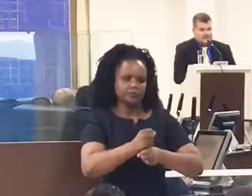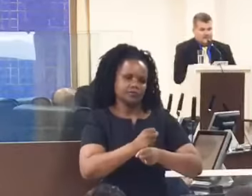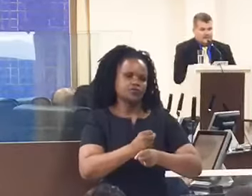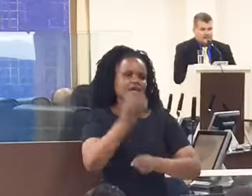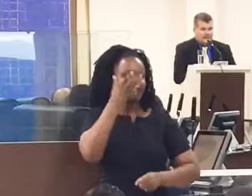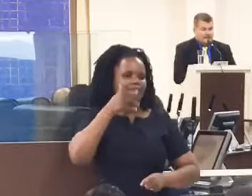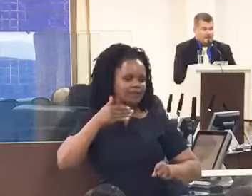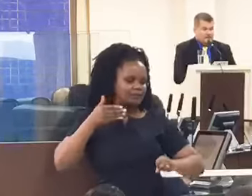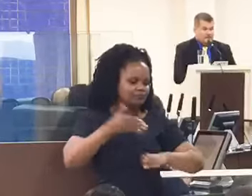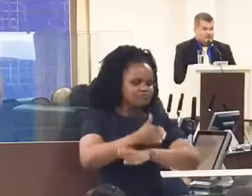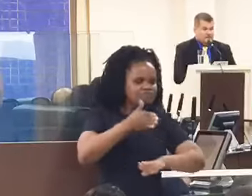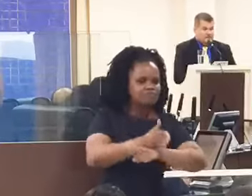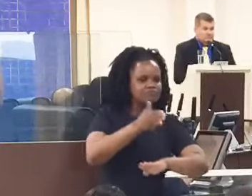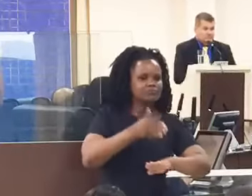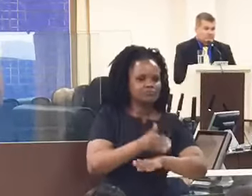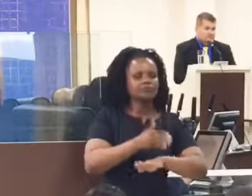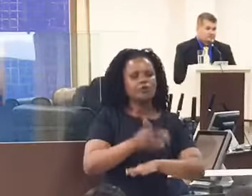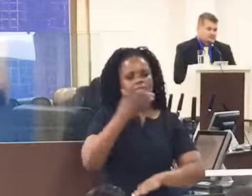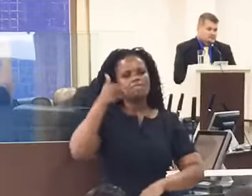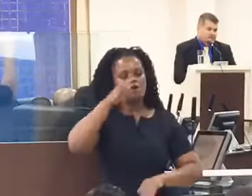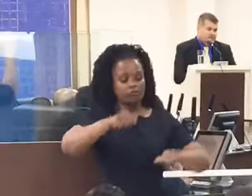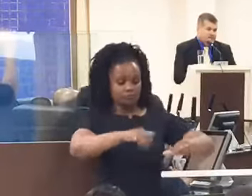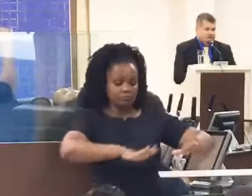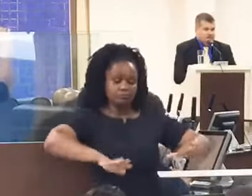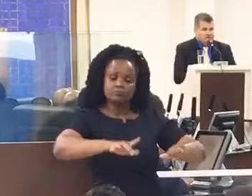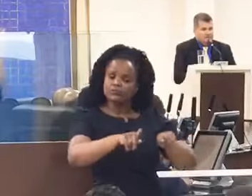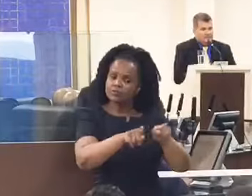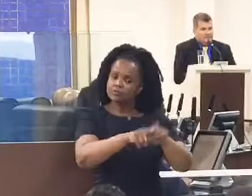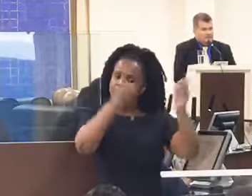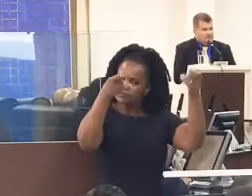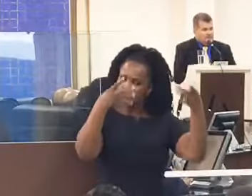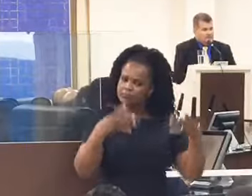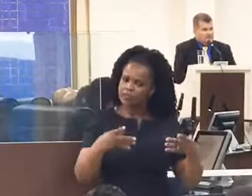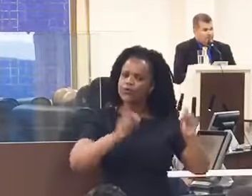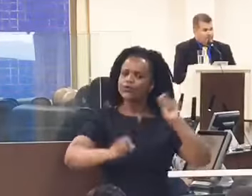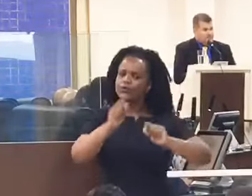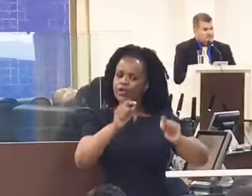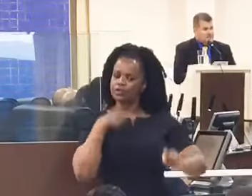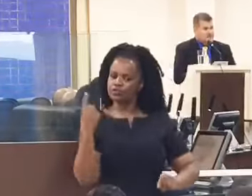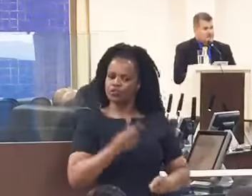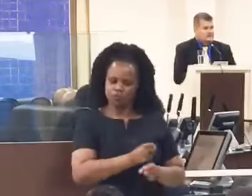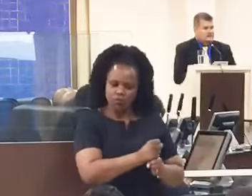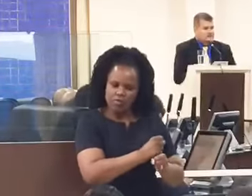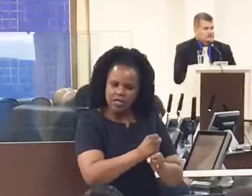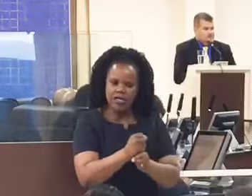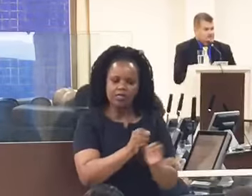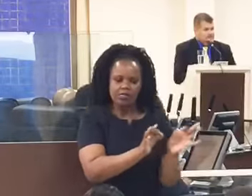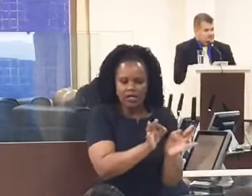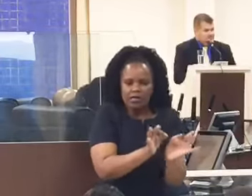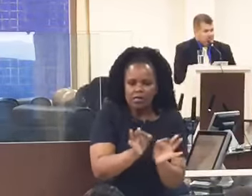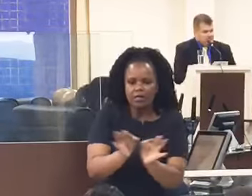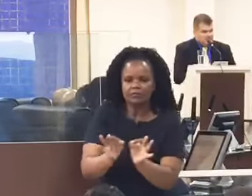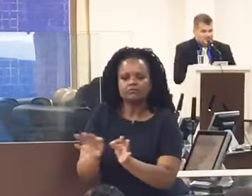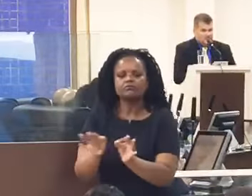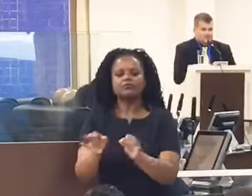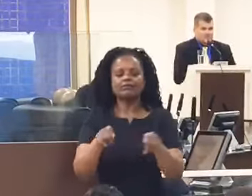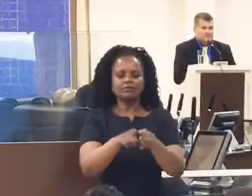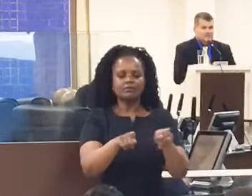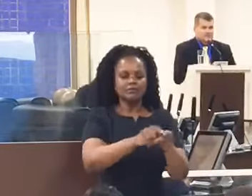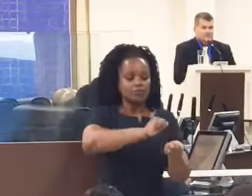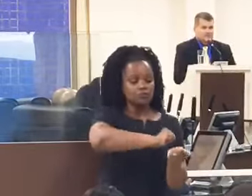crianças ali daquela região. Sem falar também que fizemos reformas, que fizemos